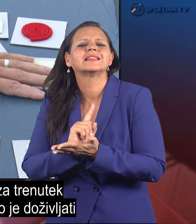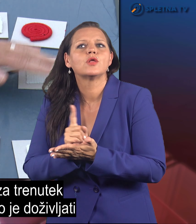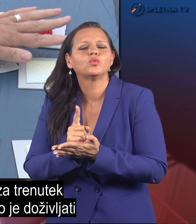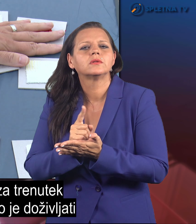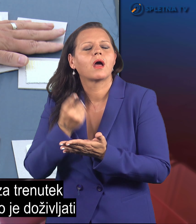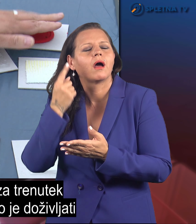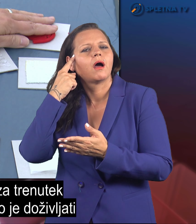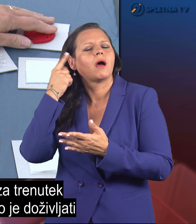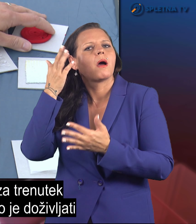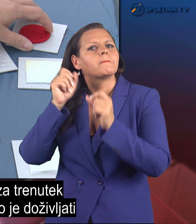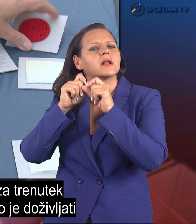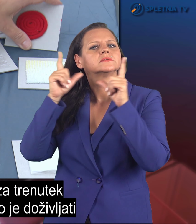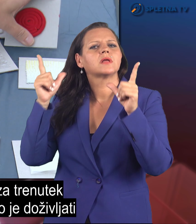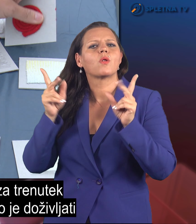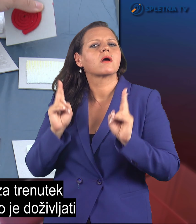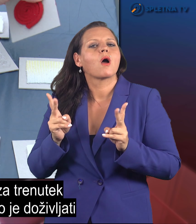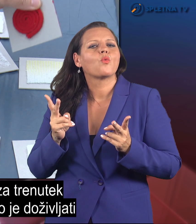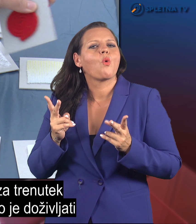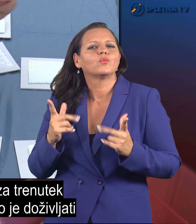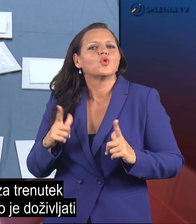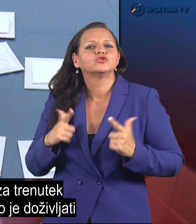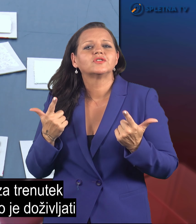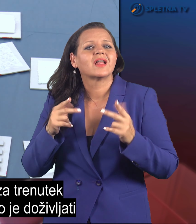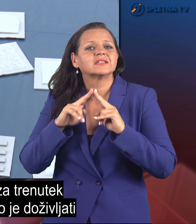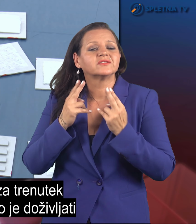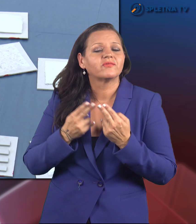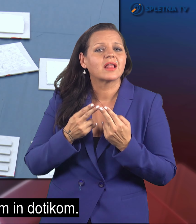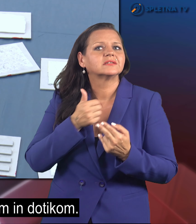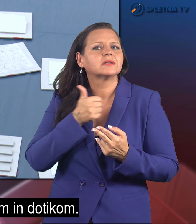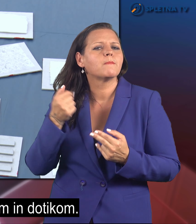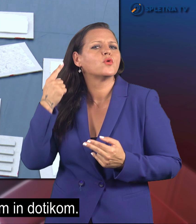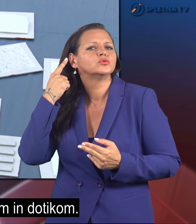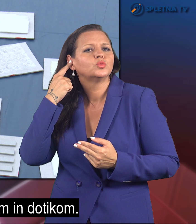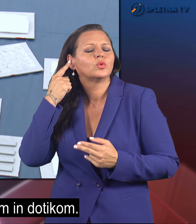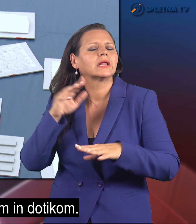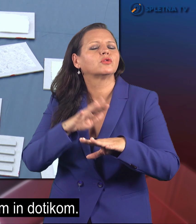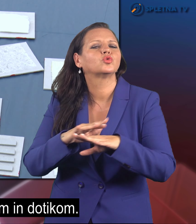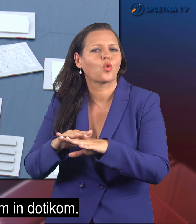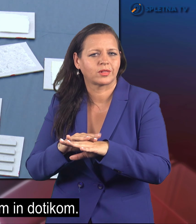je doživljati svet zgolj s sluhom in dotikom.